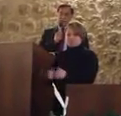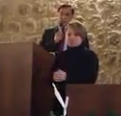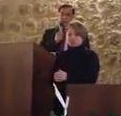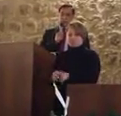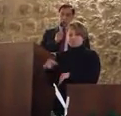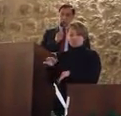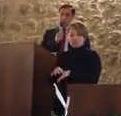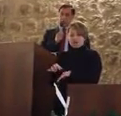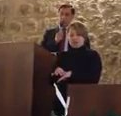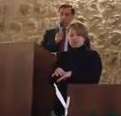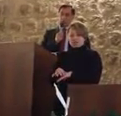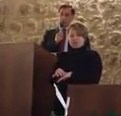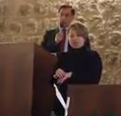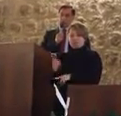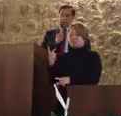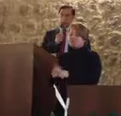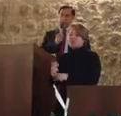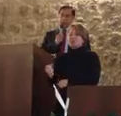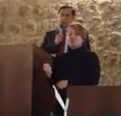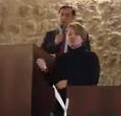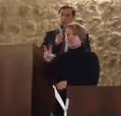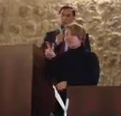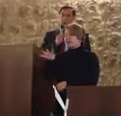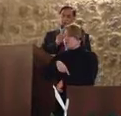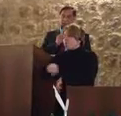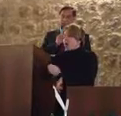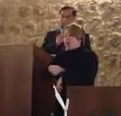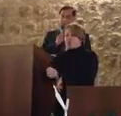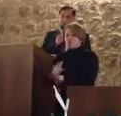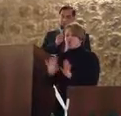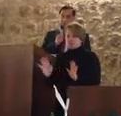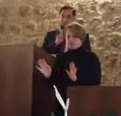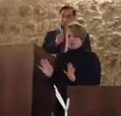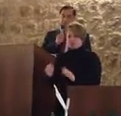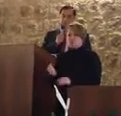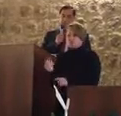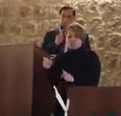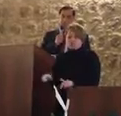Una malattia per cui serve un sostegno 24 ore su 24.